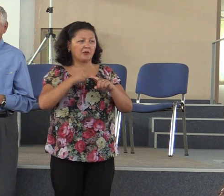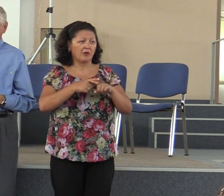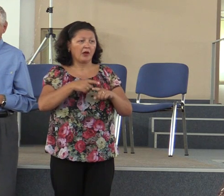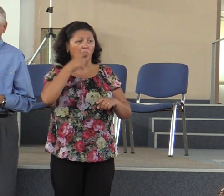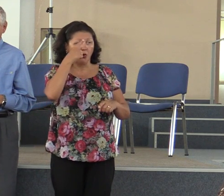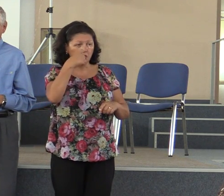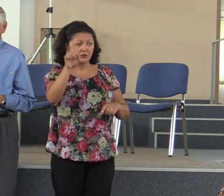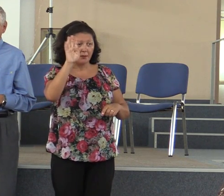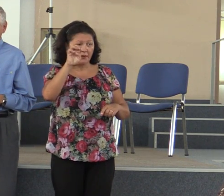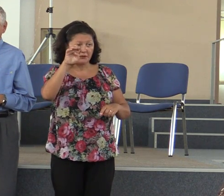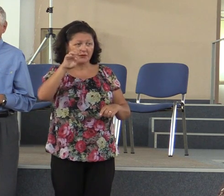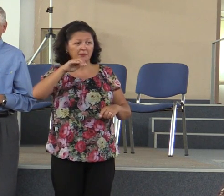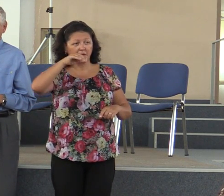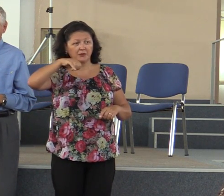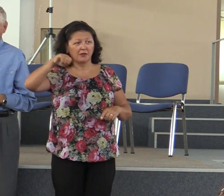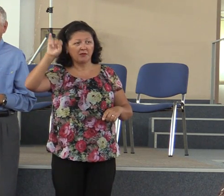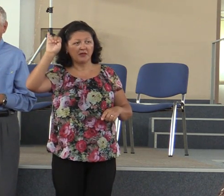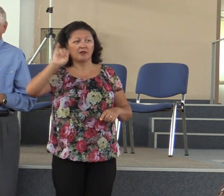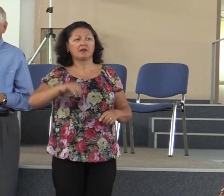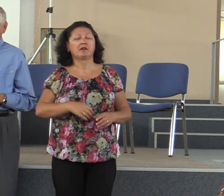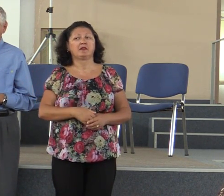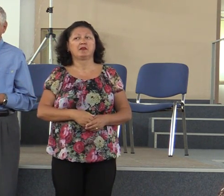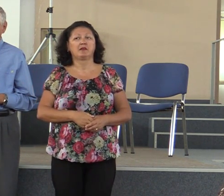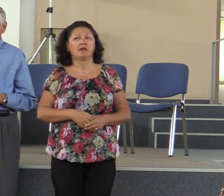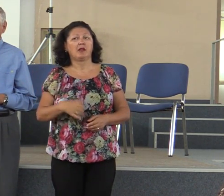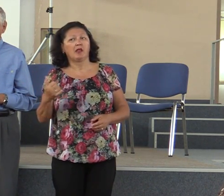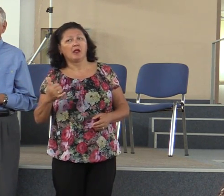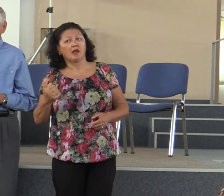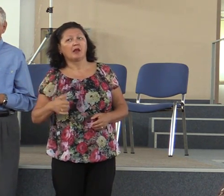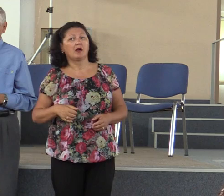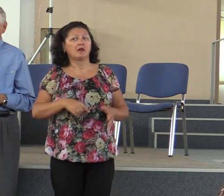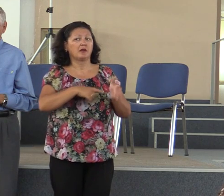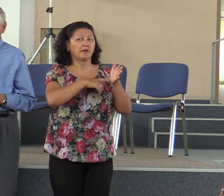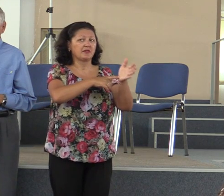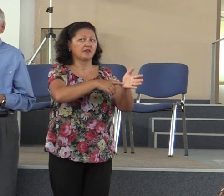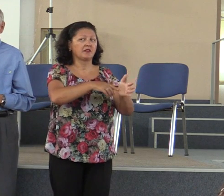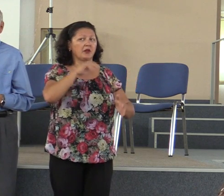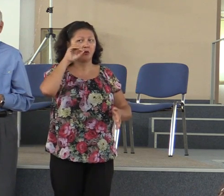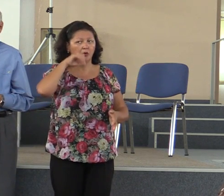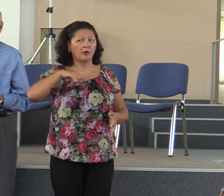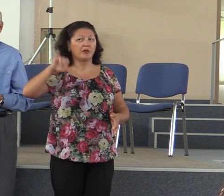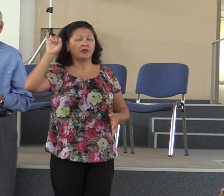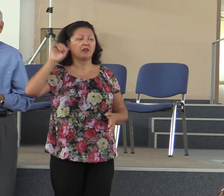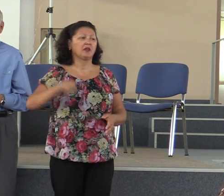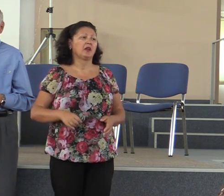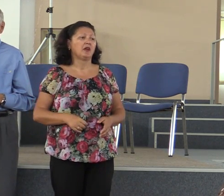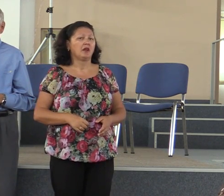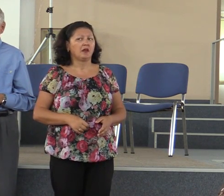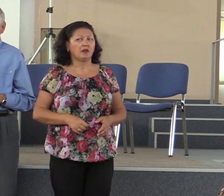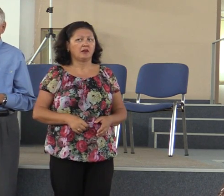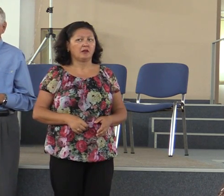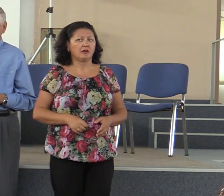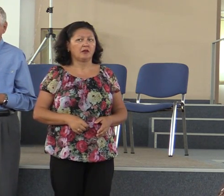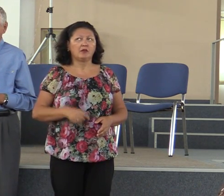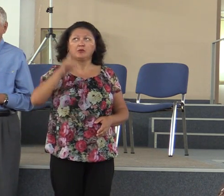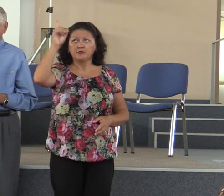144,000. That represents the faithful people of God. Care reprezintă oamenii credincioși ai lui Dumnezeu. And then the Bible says, și în